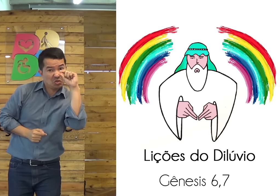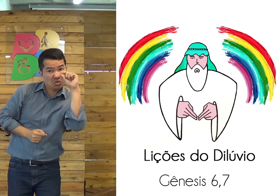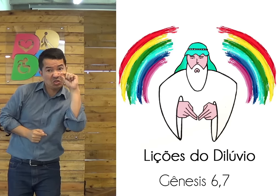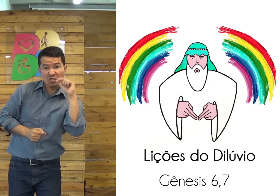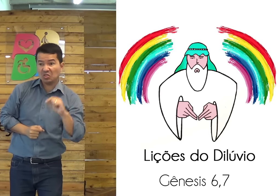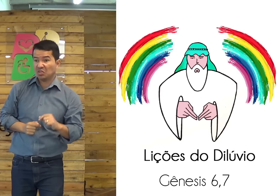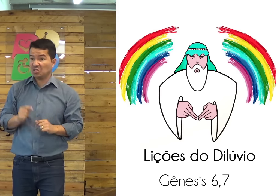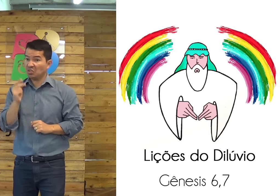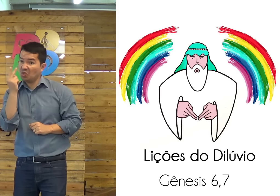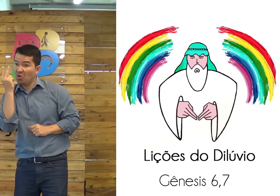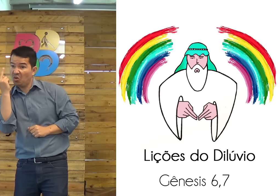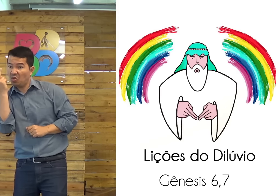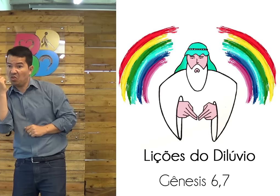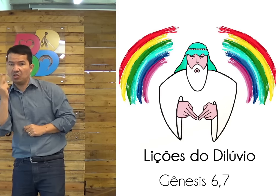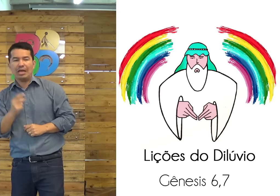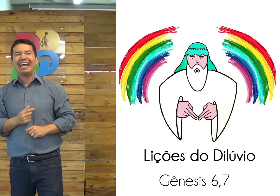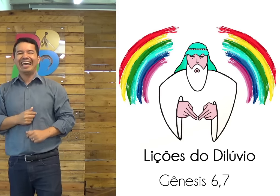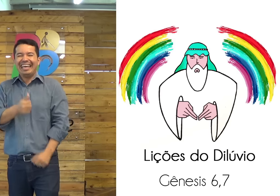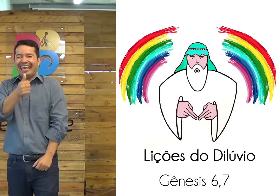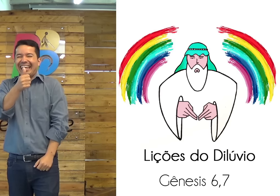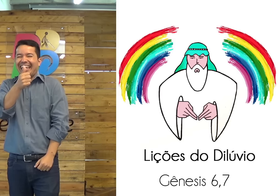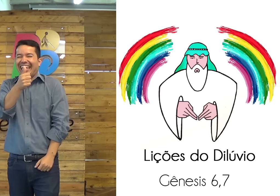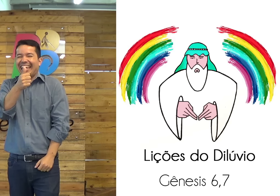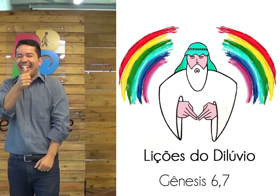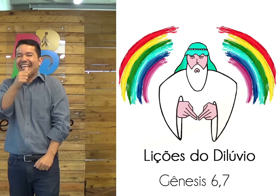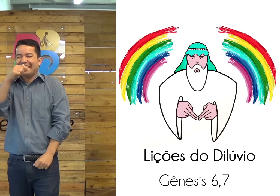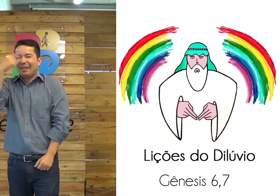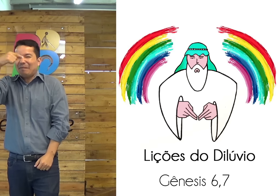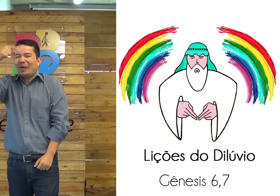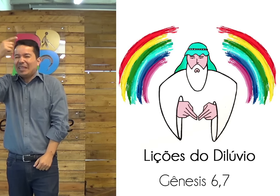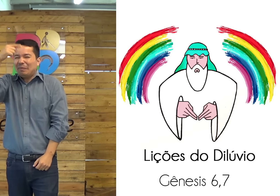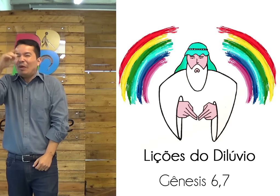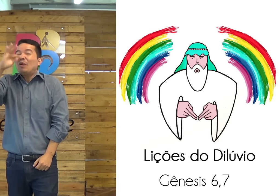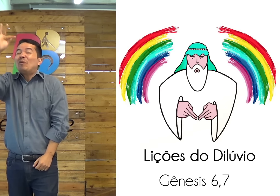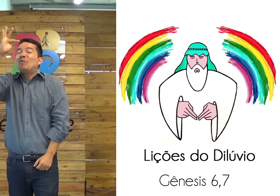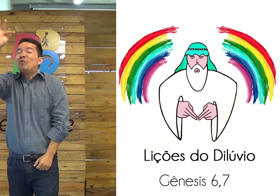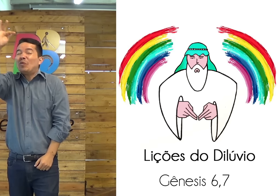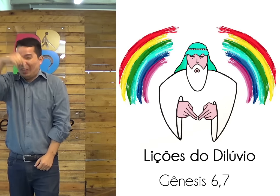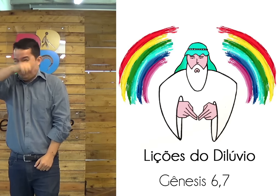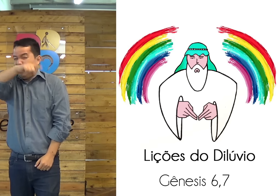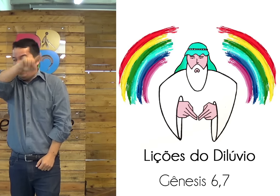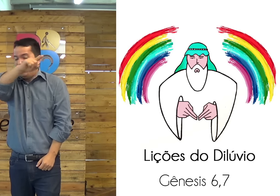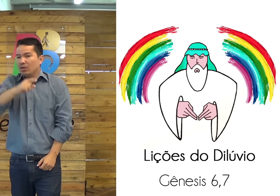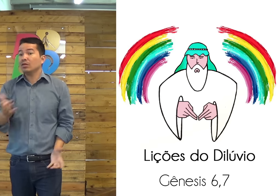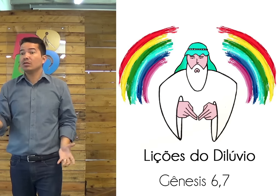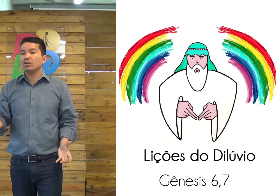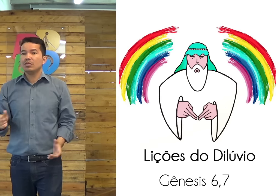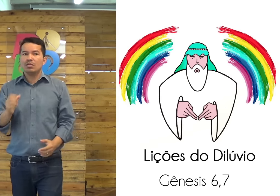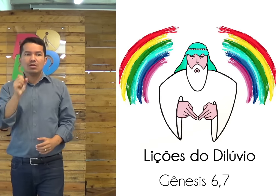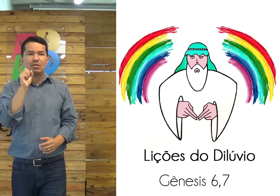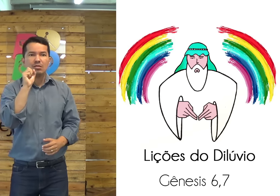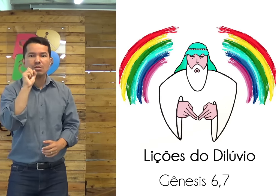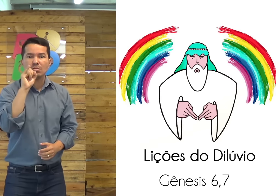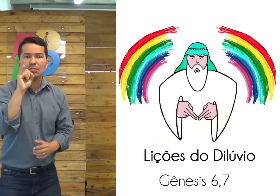hum Talvez nos dois é é depois Ah não eu vou fazer isso ainda